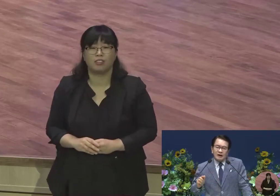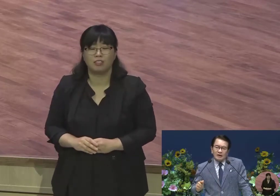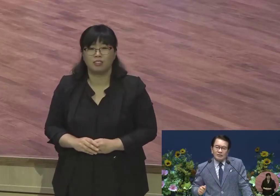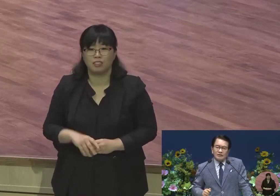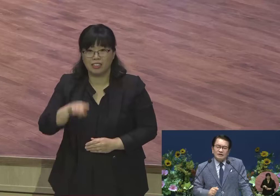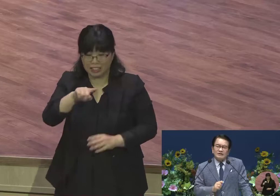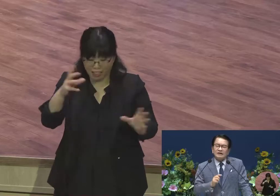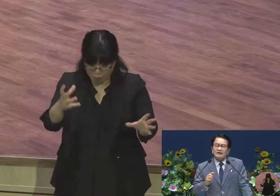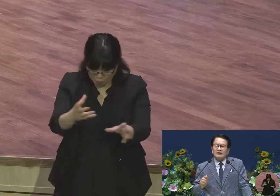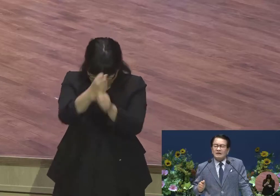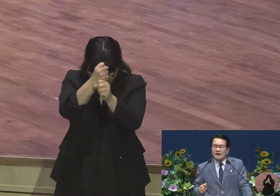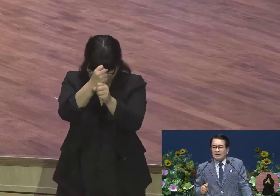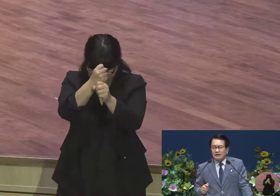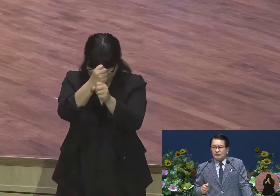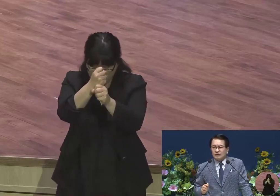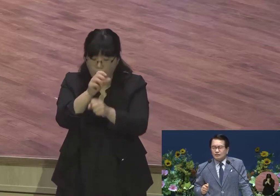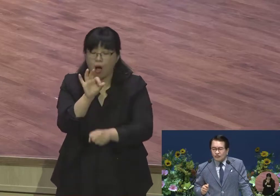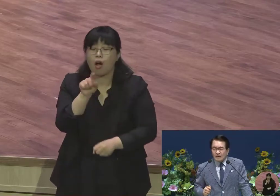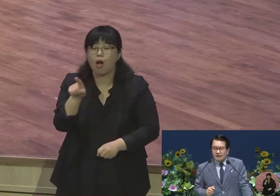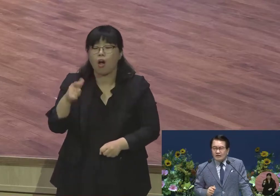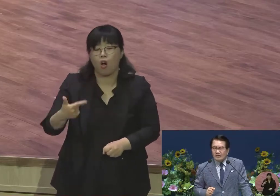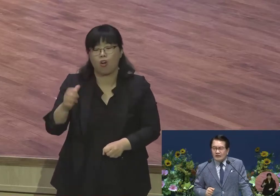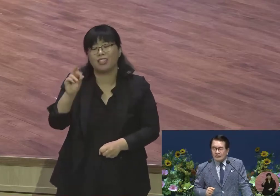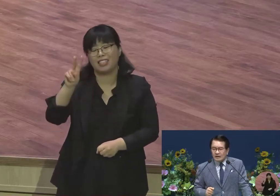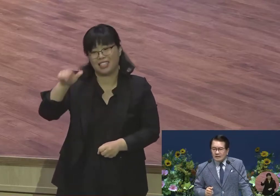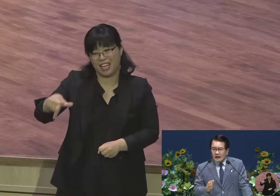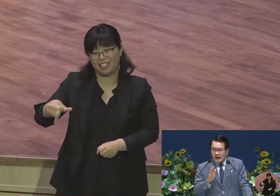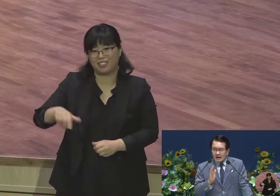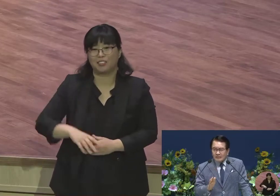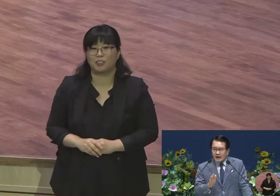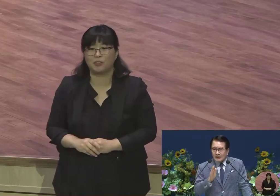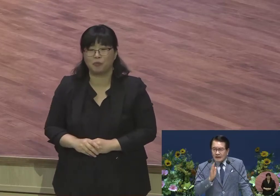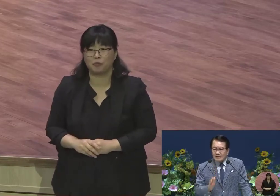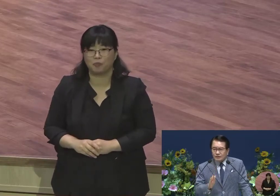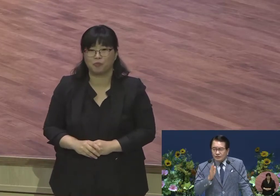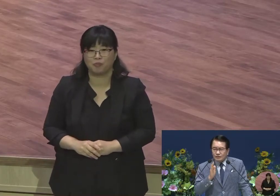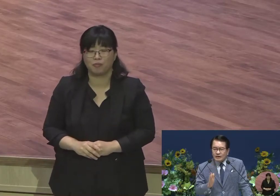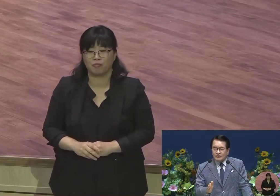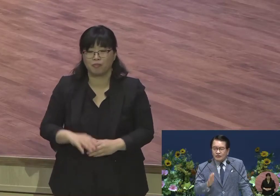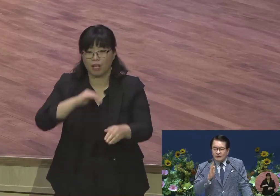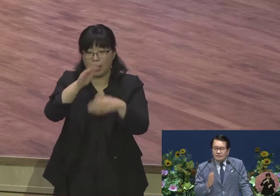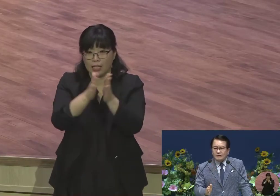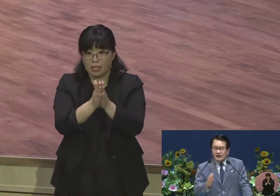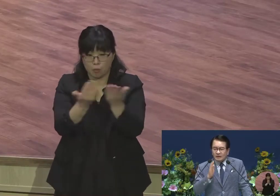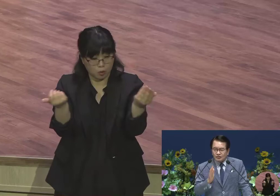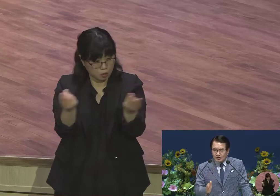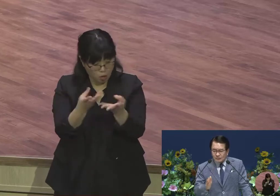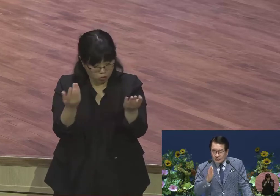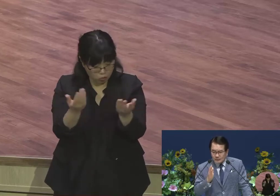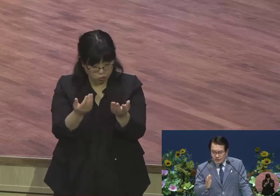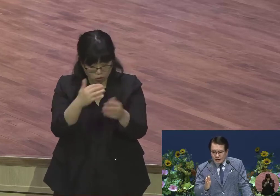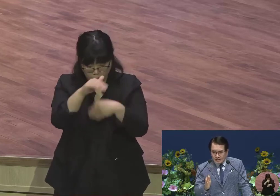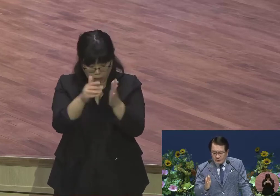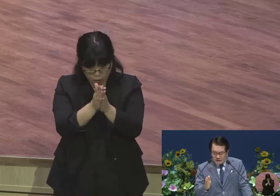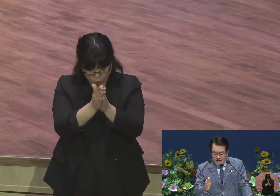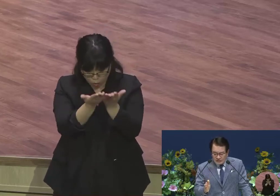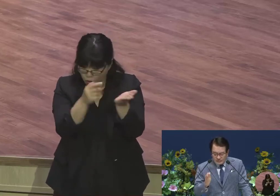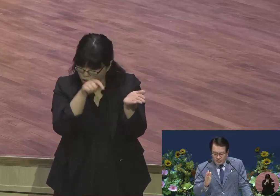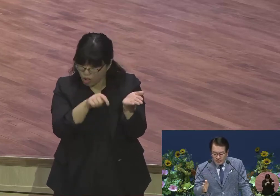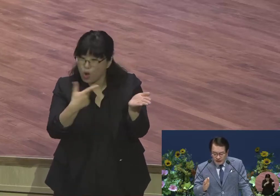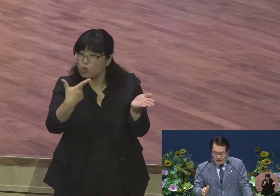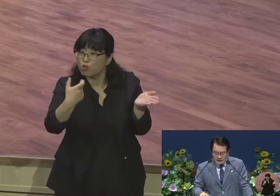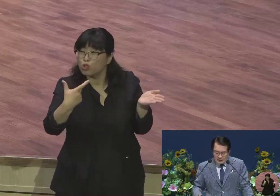설명하려고 이 책을 그렇게 66권의 선거예요. 딱 하나입니다. 예수 그리스도의 십자가의 죽으심과 부활